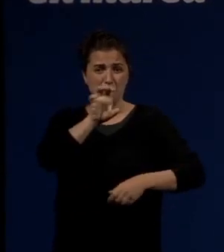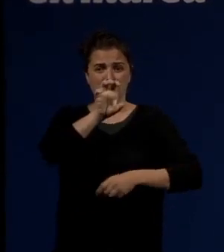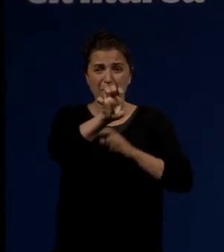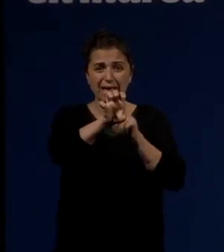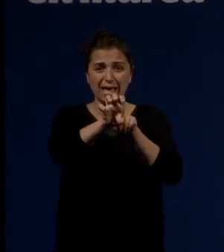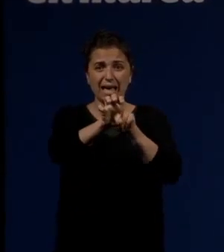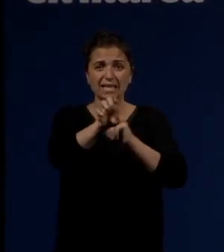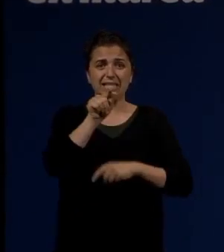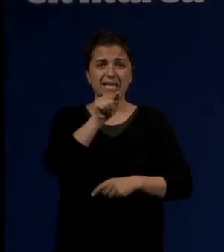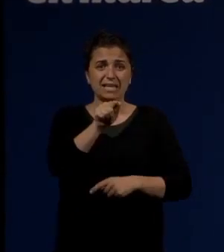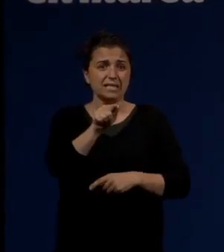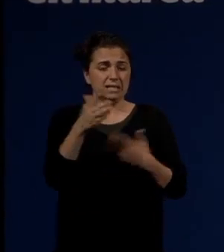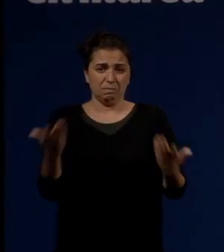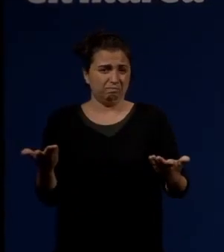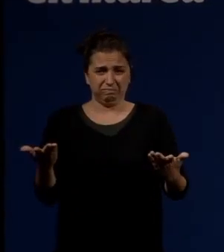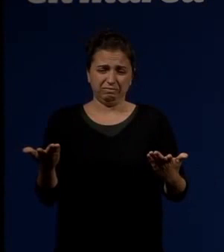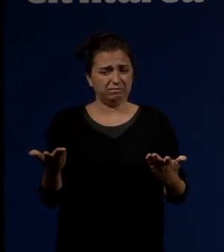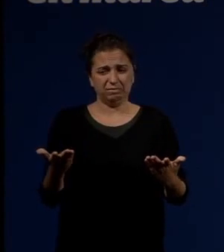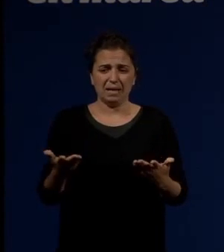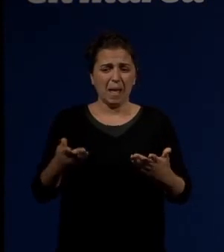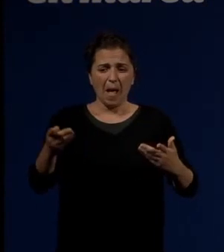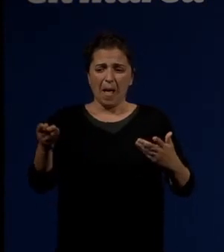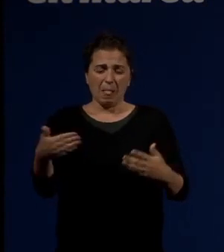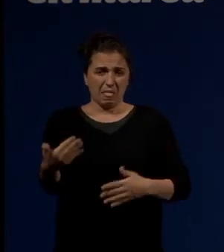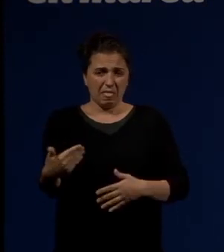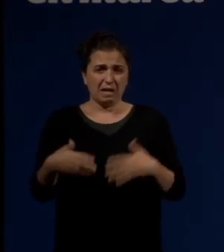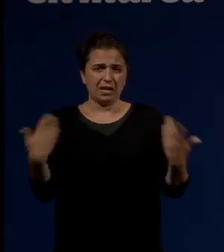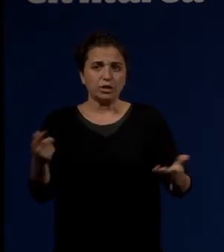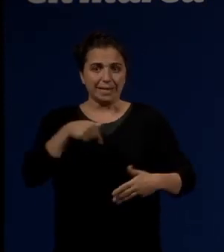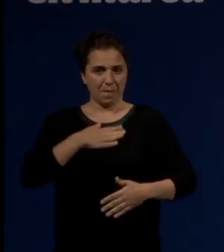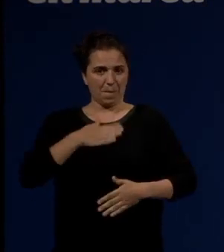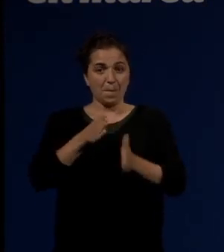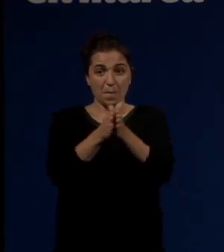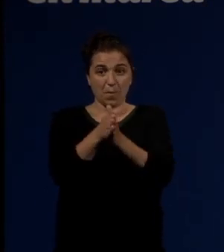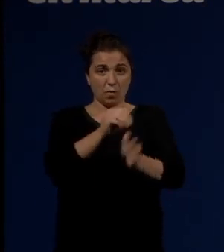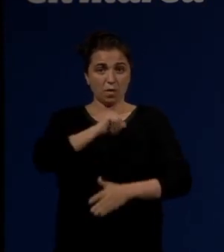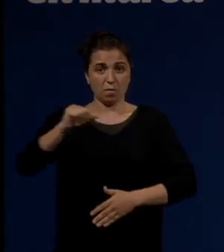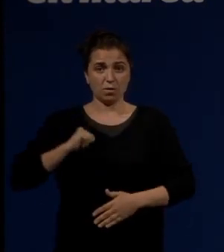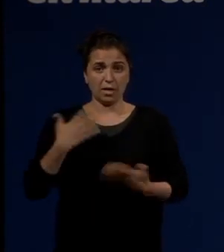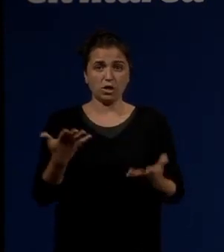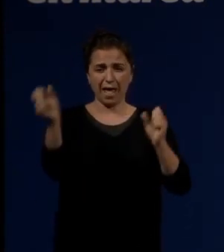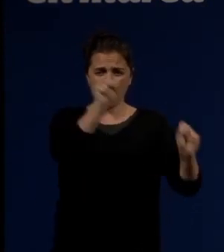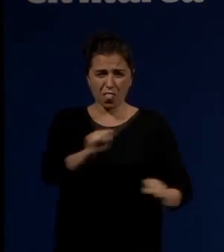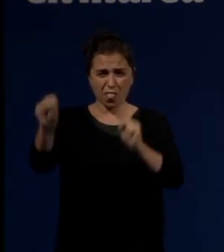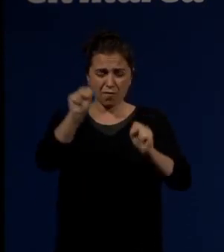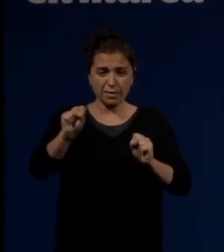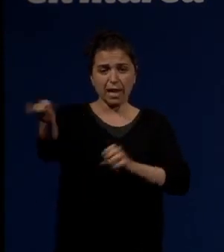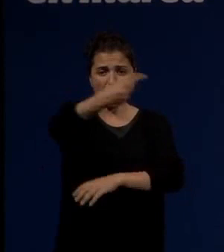sendo totalmente vilipendiado. E aí está a miña gran motivación personal, da defensa